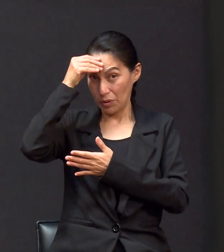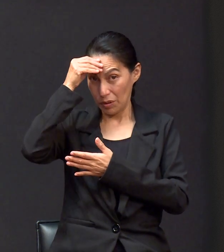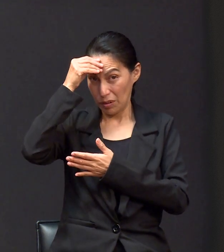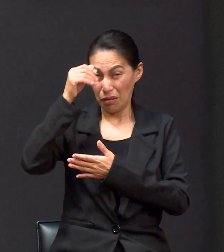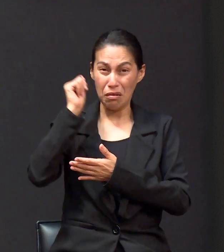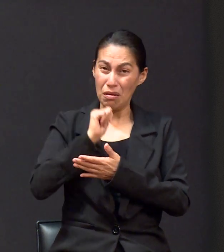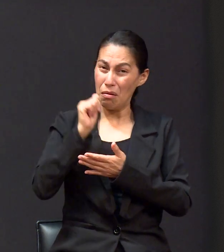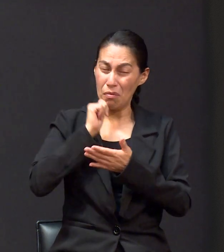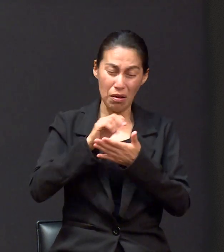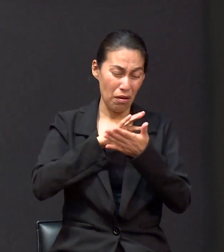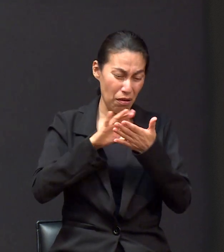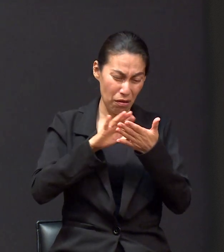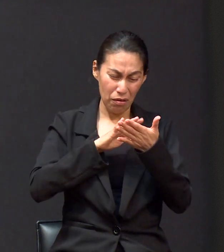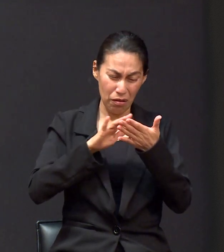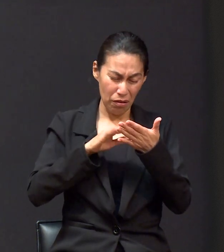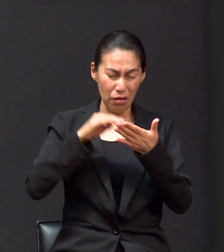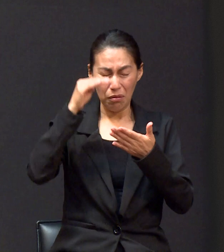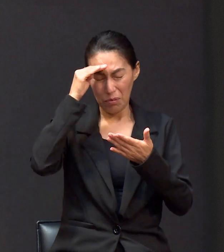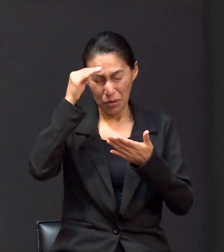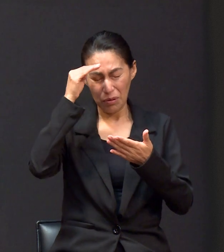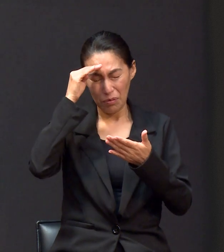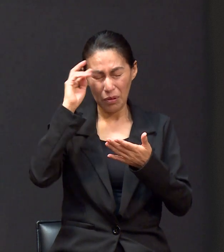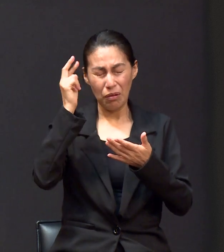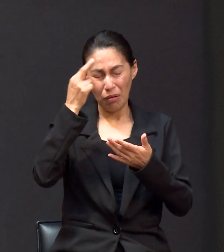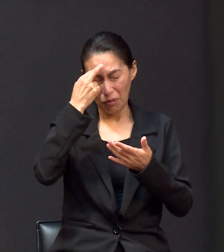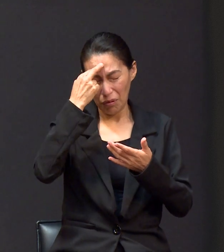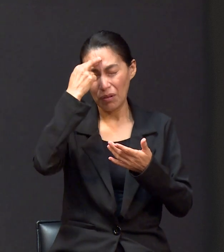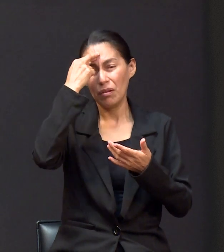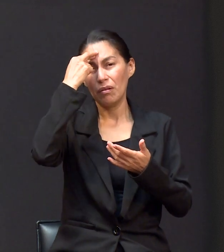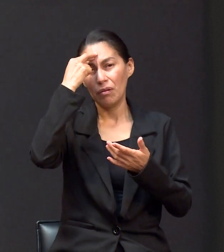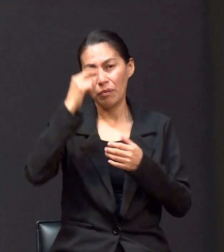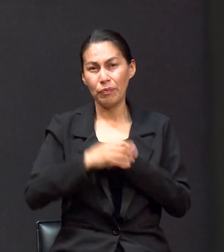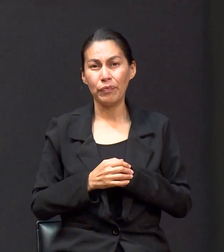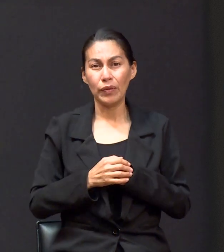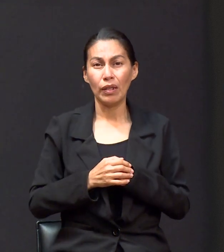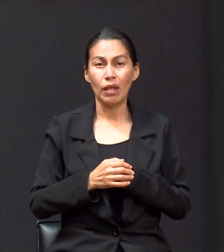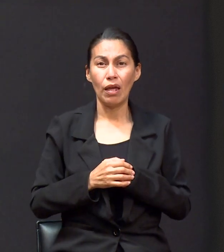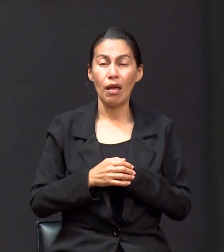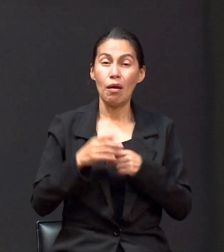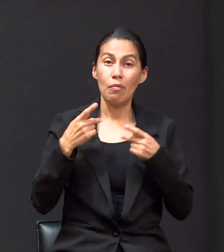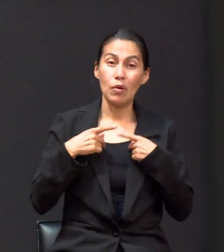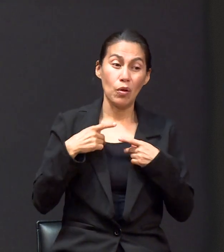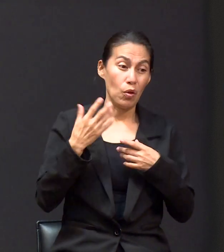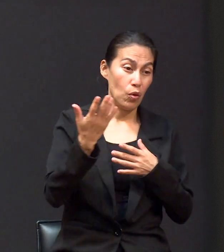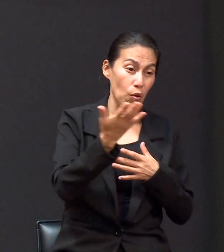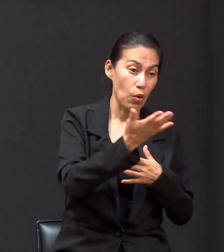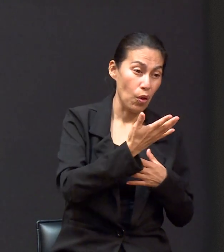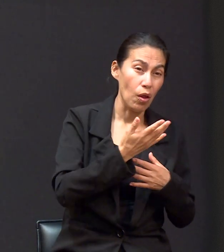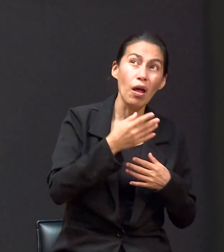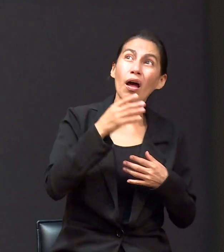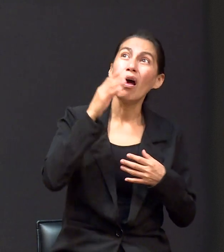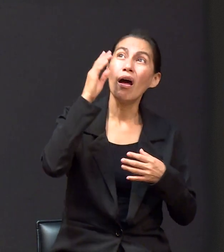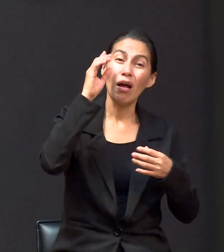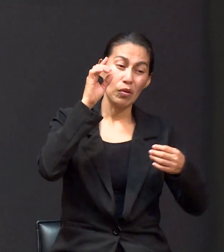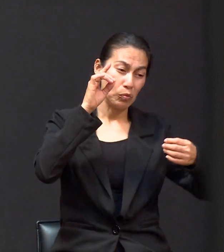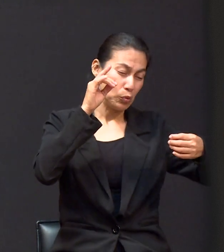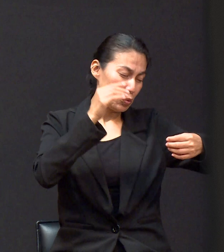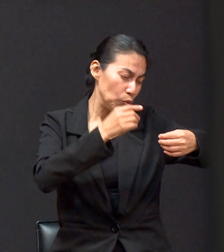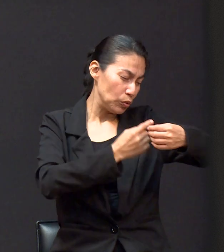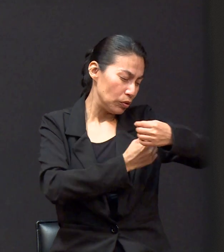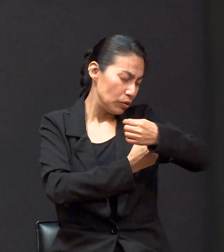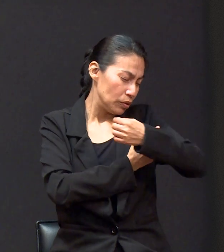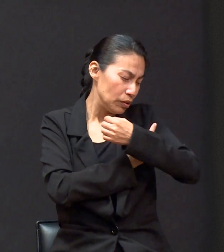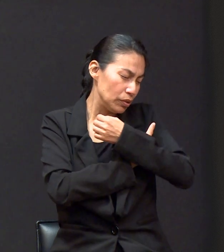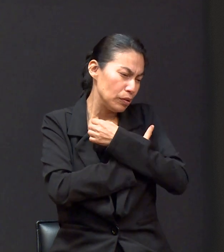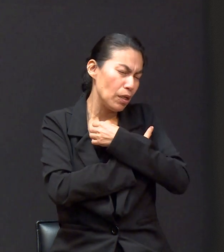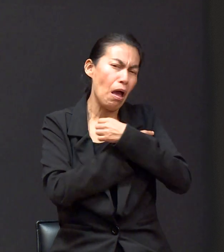que lo aprendí no lo dejo de leer, no lo dejo de pensar. Que dice, el que habita bajo el abrigo del Altísimo morará bajo la